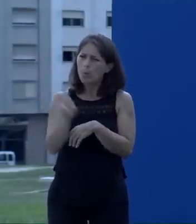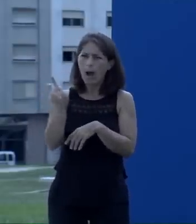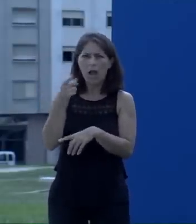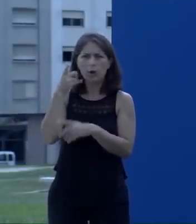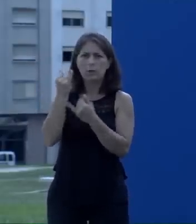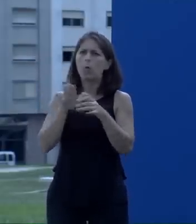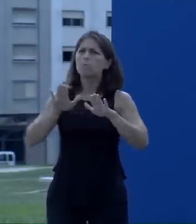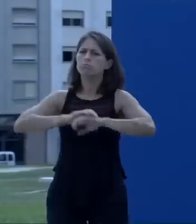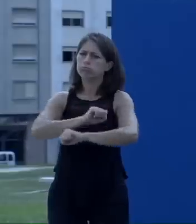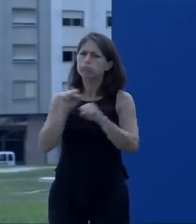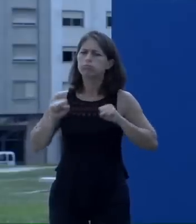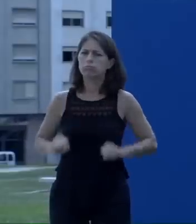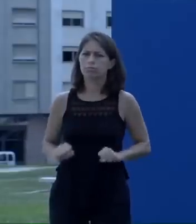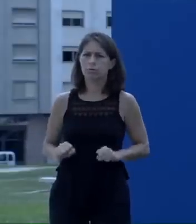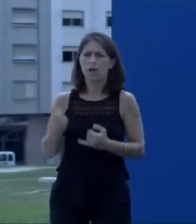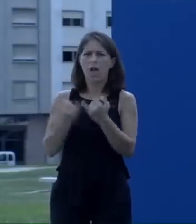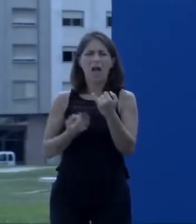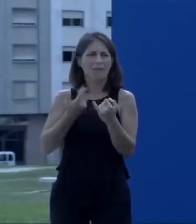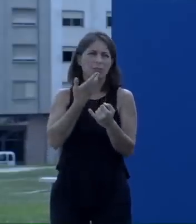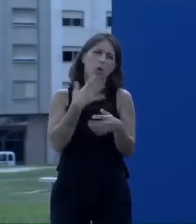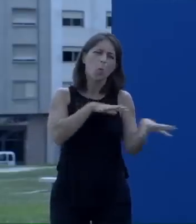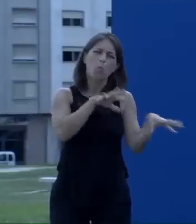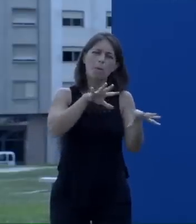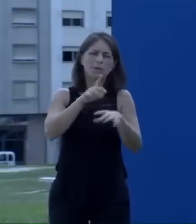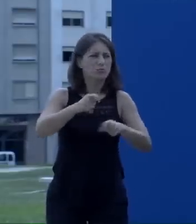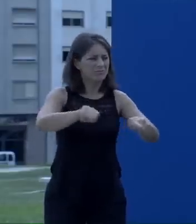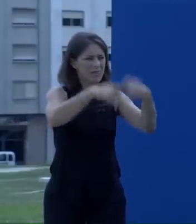e que é a síntese de todos os movementos rupturistas